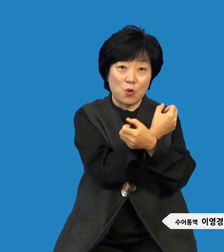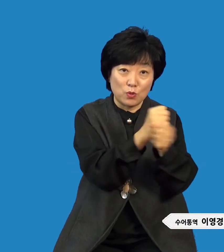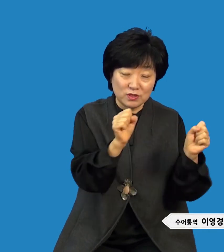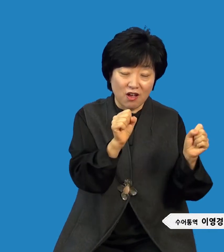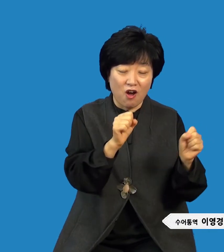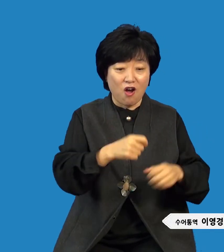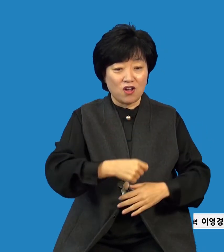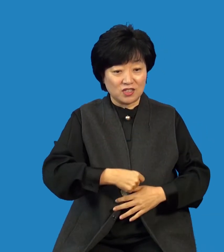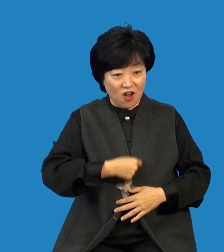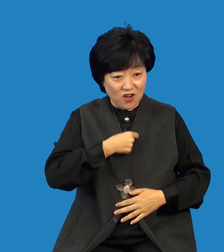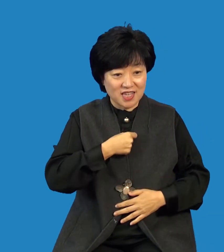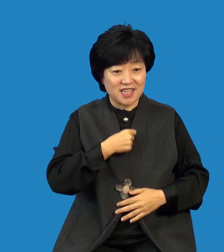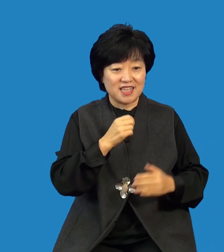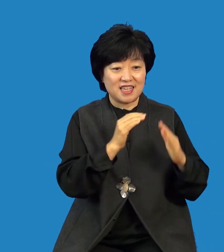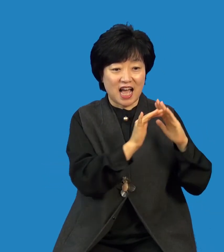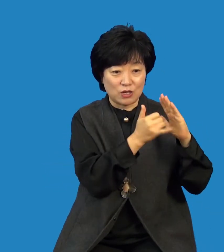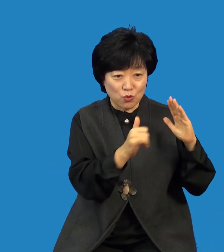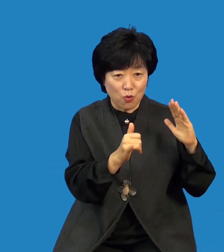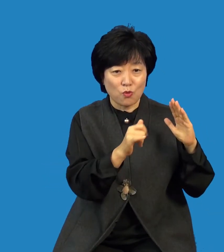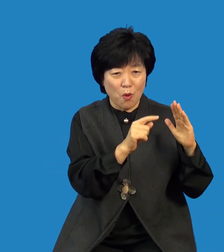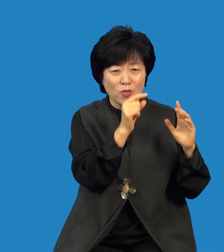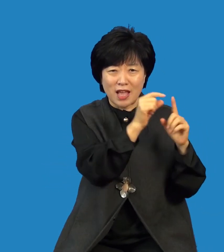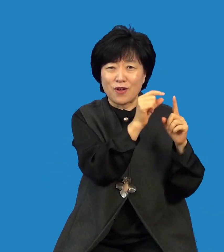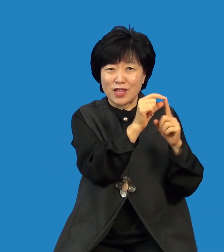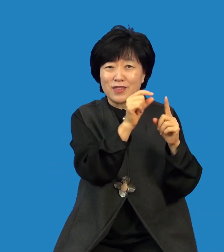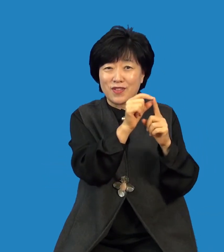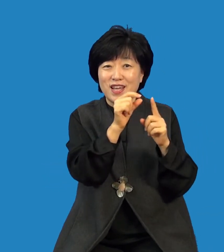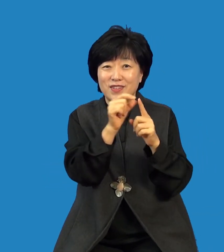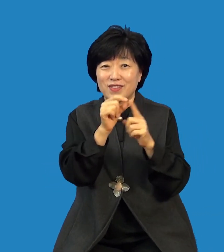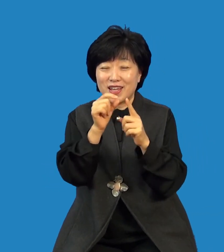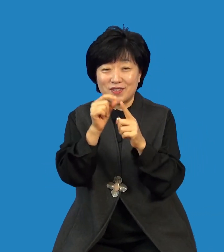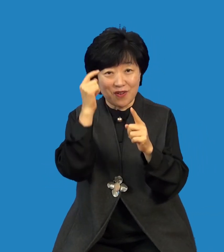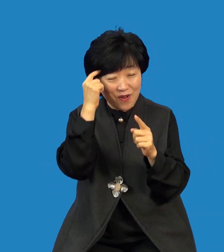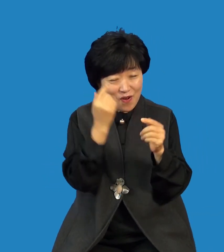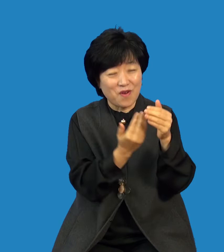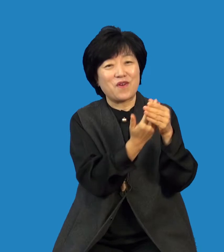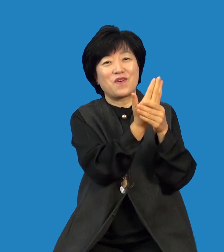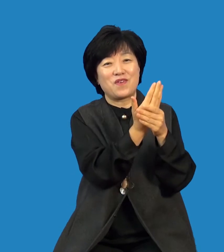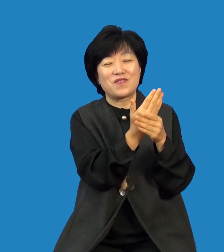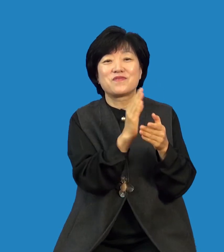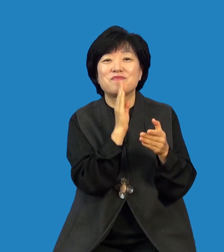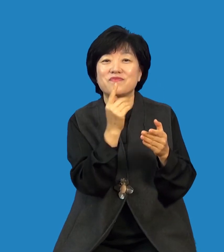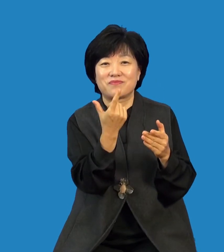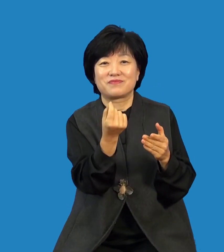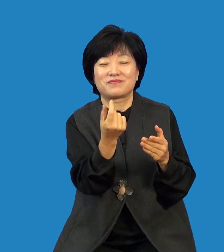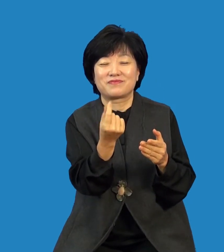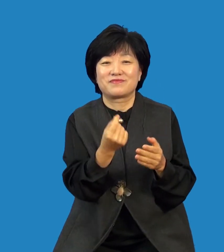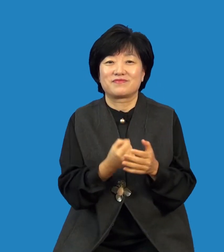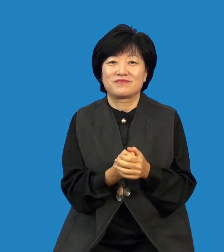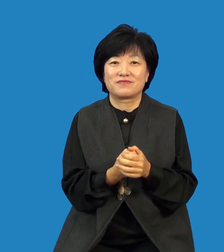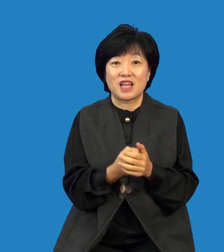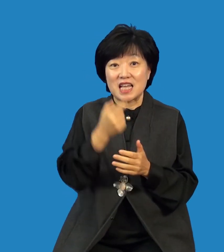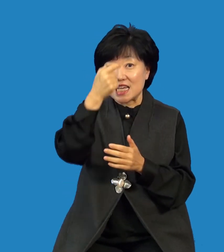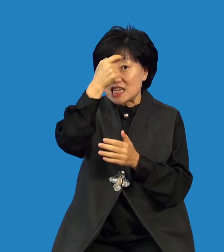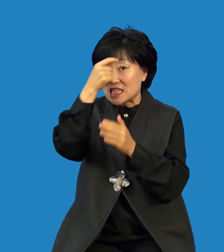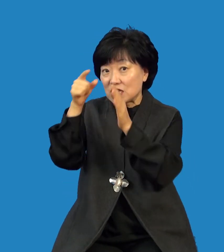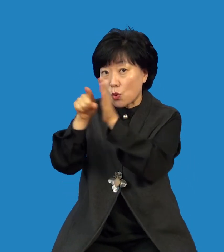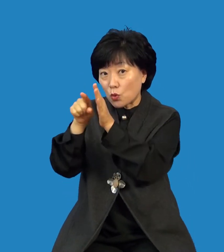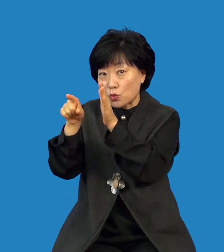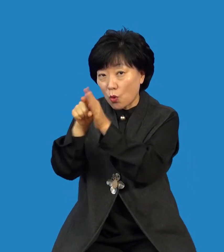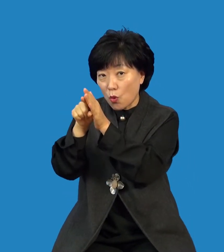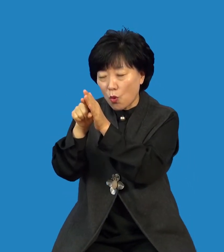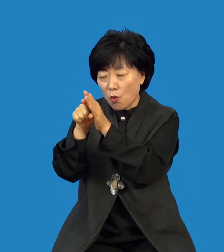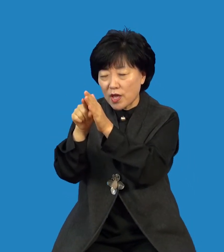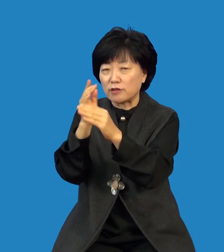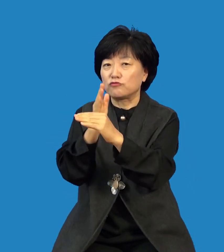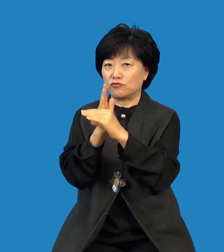정의, 가족 뭐 이런 단어들이 떠오르시지 않습니까? 맞습니다. 이 단어들이 기독교의 어떤 핵심적인 가치들을